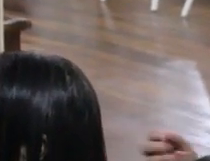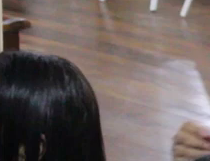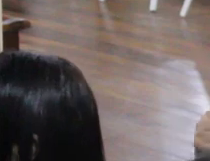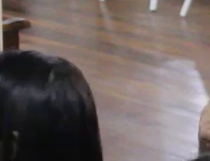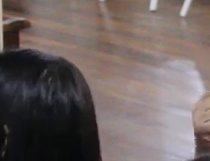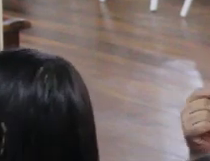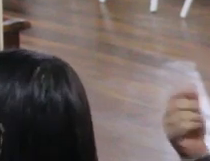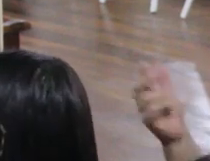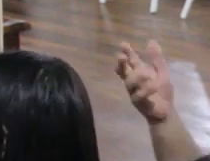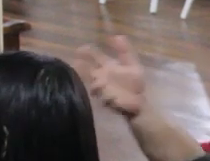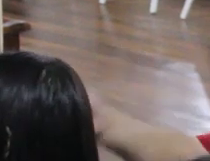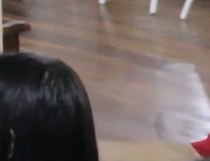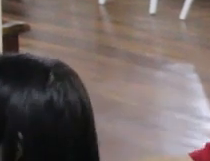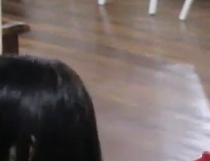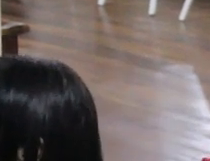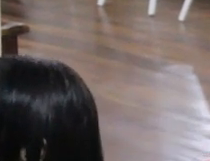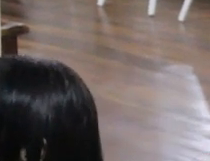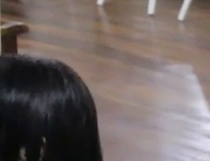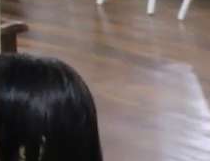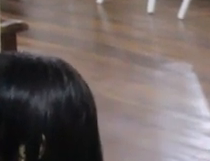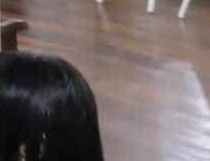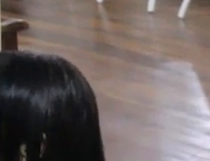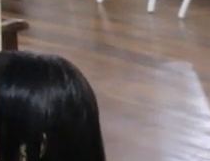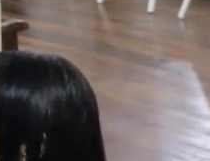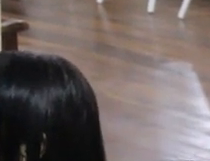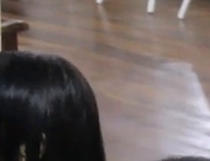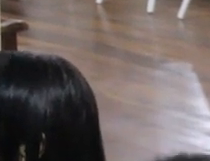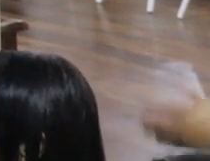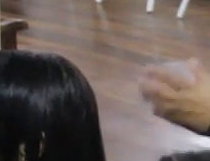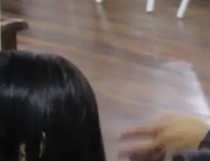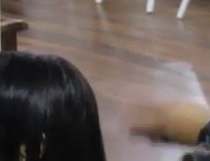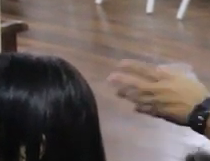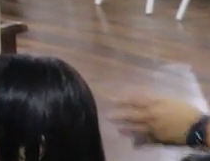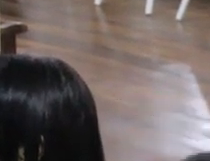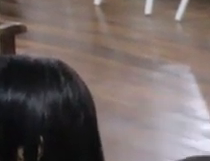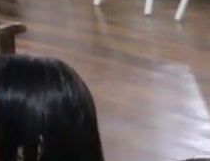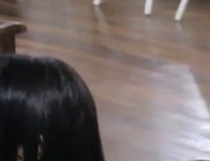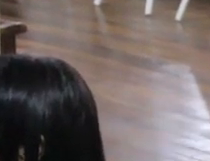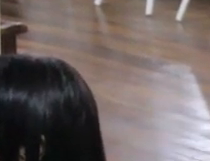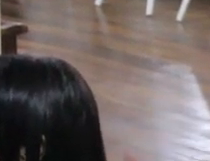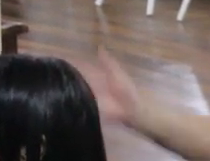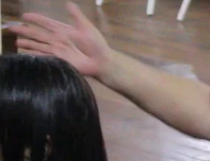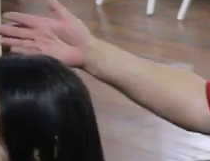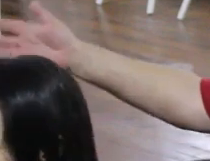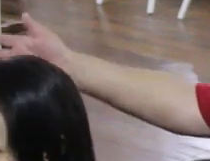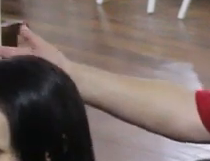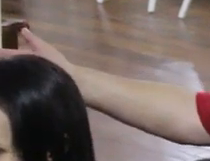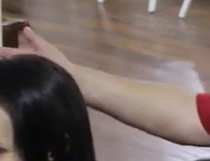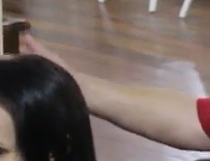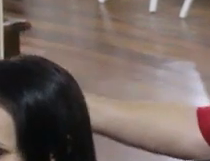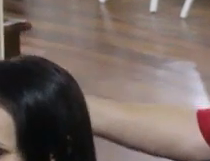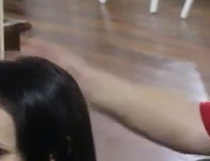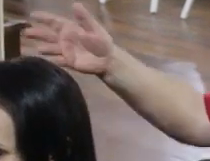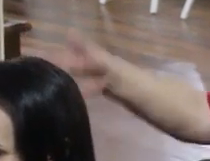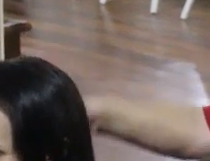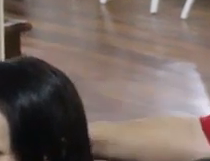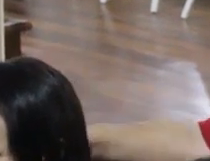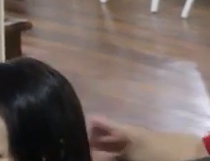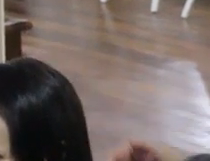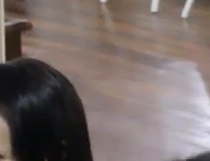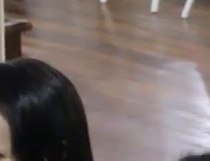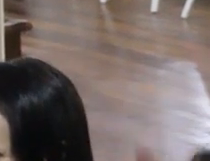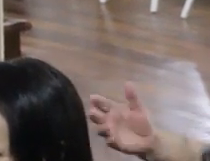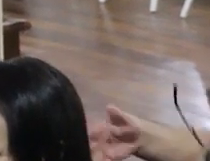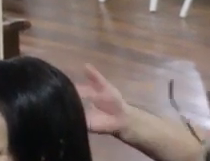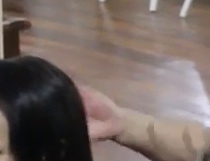maneira para fazer talvez chegar nesse momento que nós estamos aqui hoje, né? Talvez seja, todo esse processo começou no passado, seja para